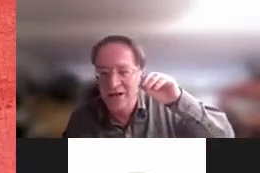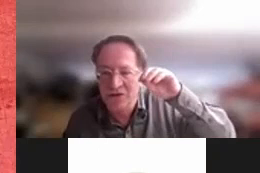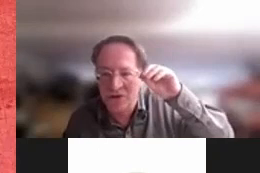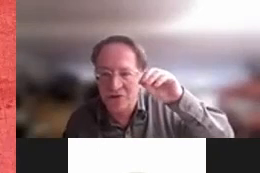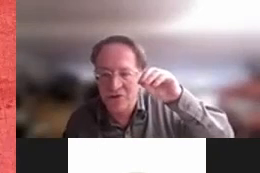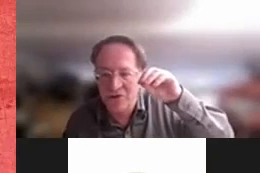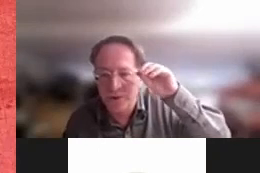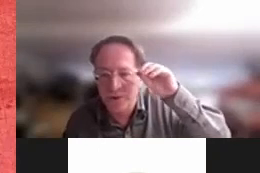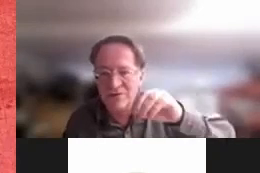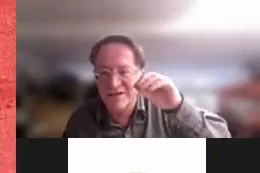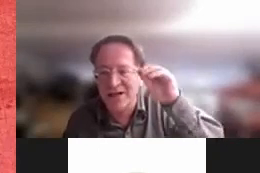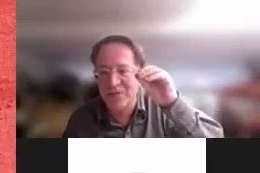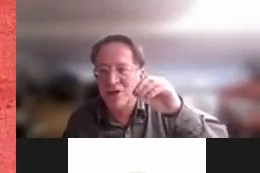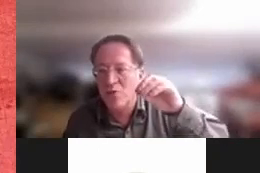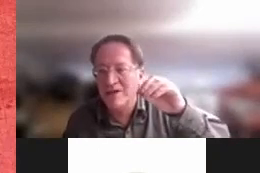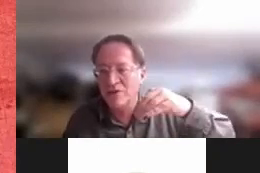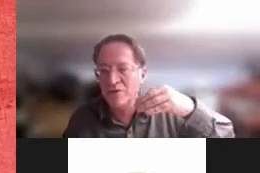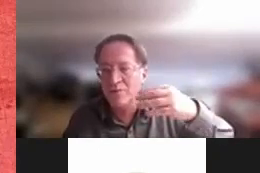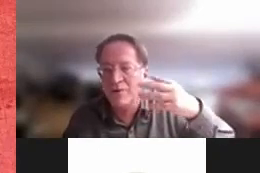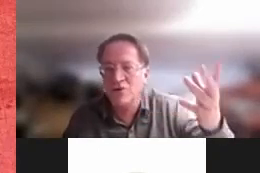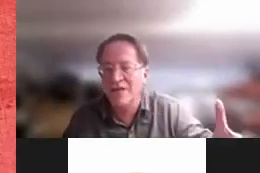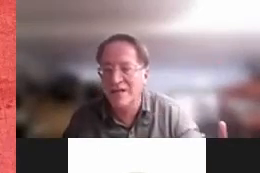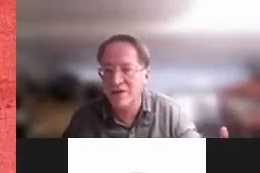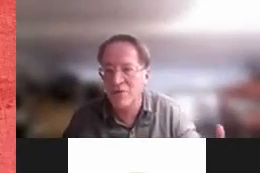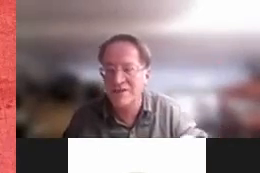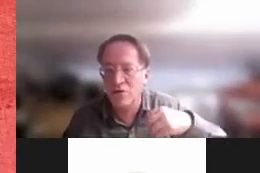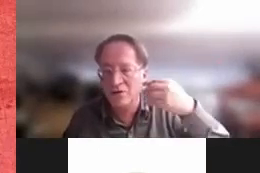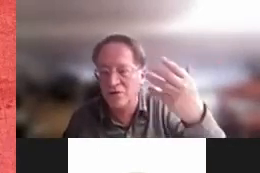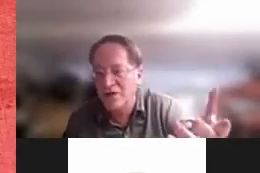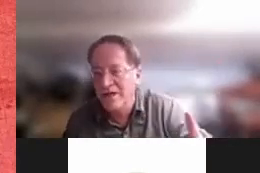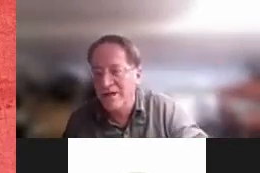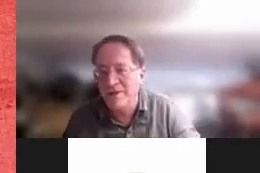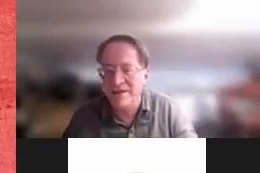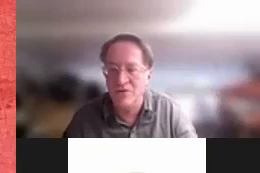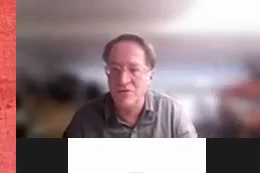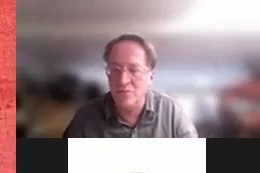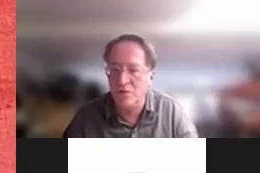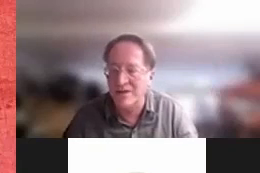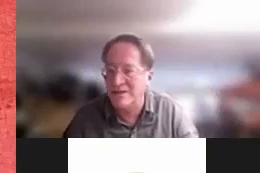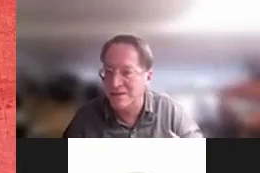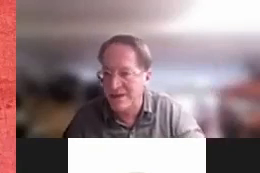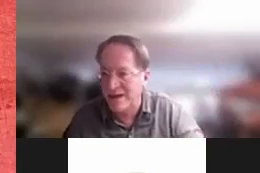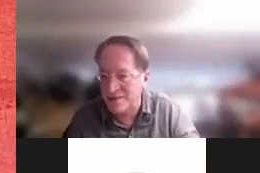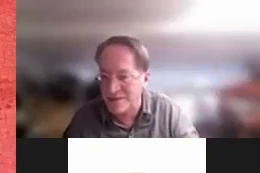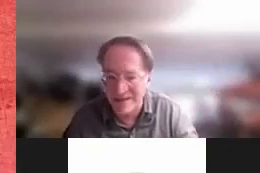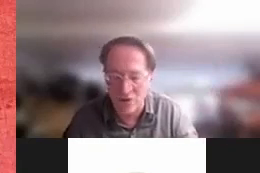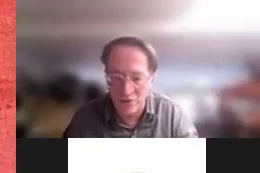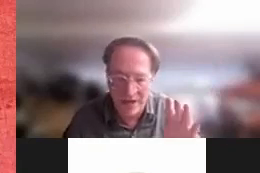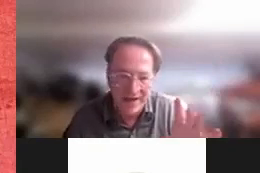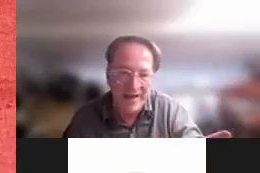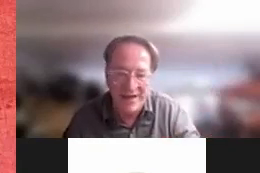artistas. Son los primeros que tenemos en cuenta cuando vamos a organizar una muestra o cuando nos piden algún grupo de artistas para que